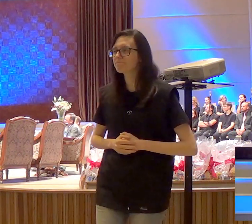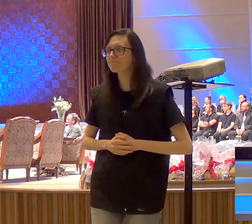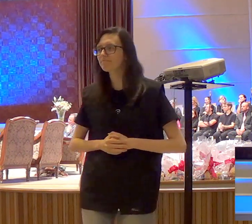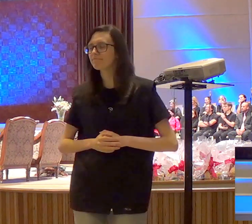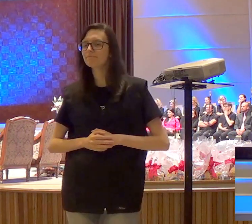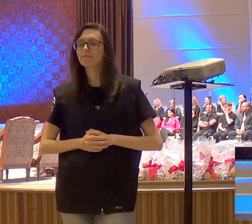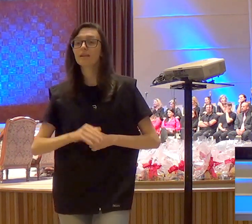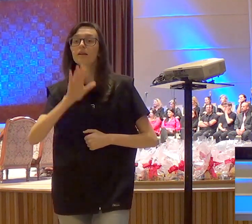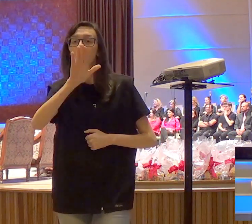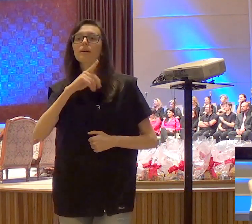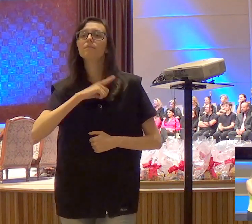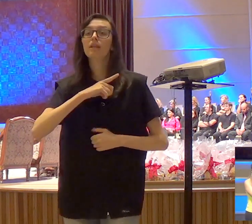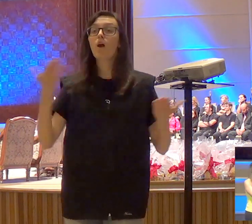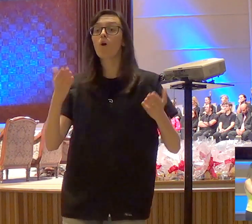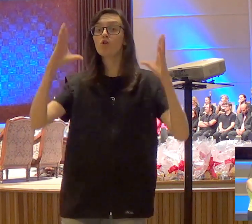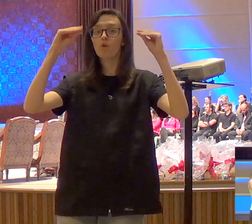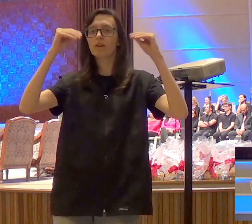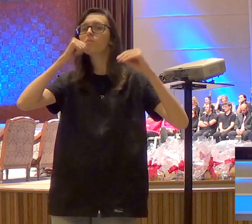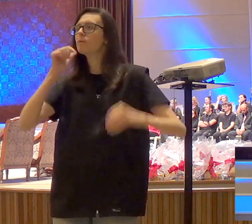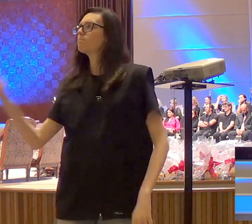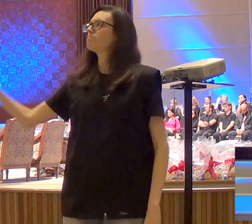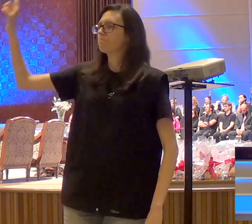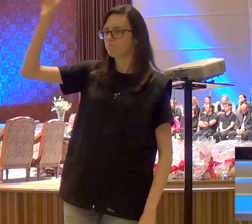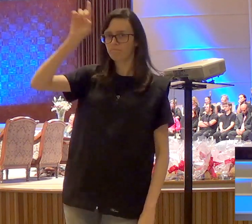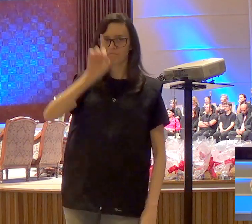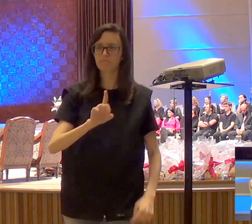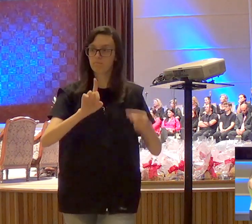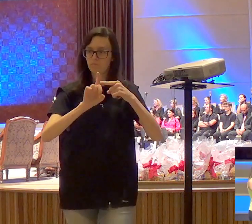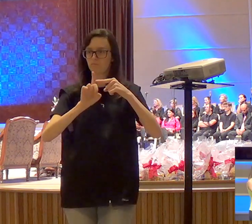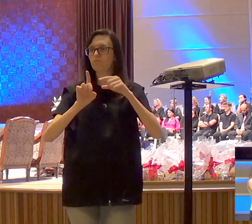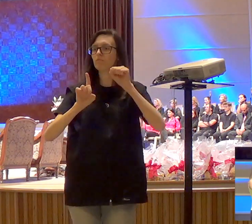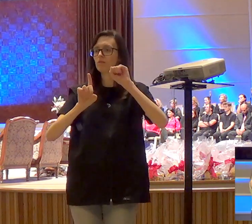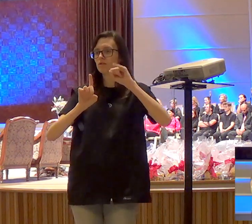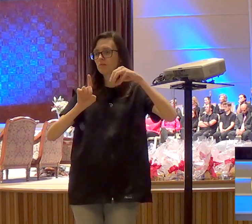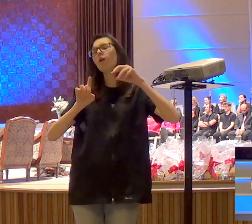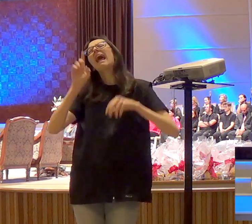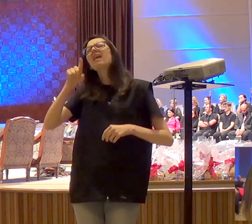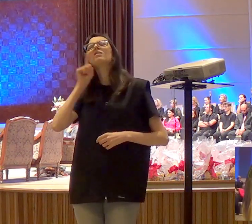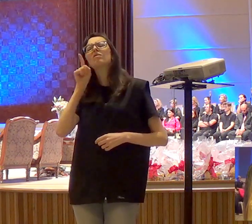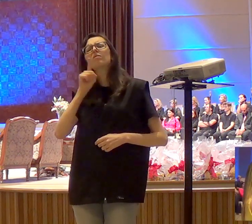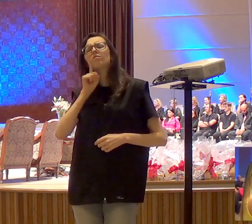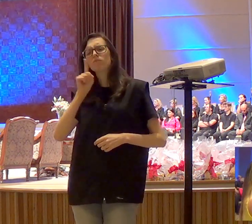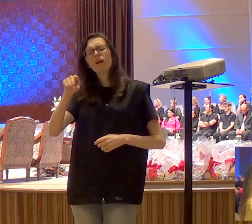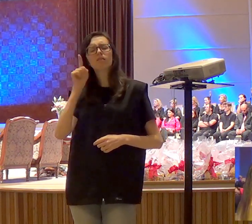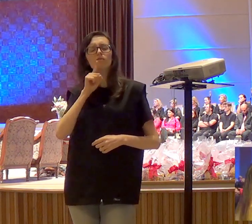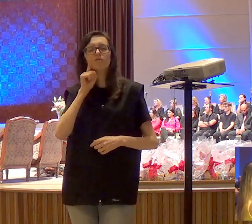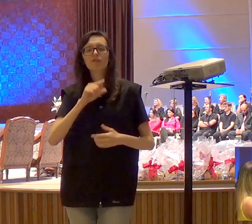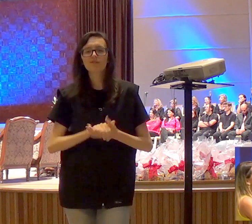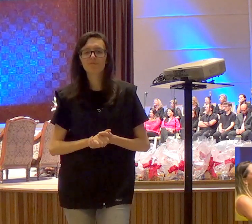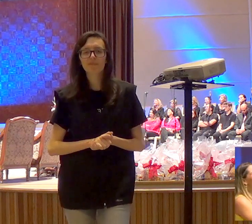tonight, e quando ela chegou na igreja hoje à noite, somebody asked me if I bought my malandro dress in Rio.